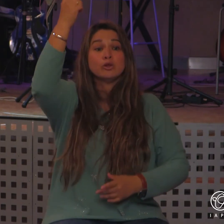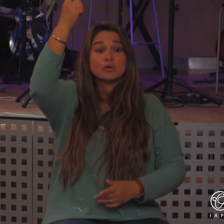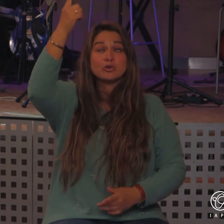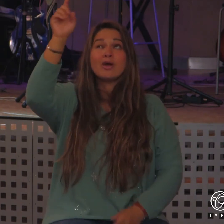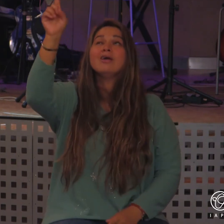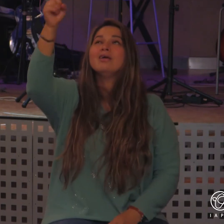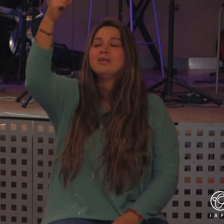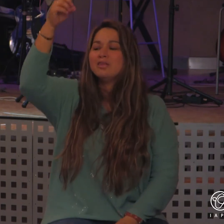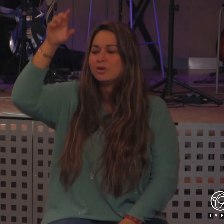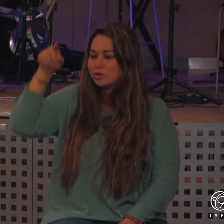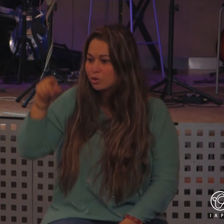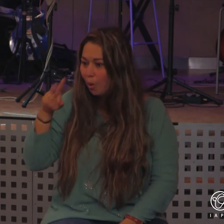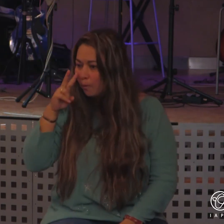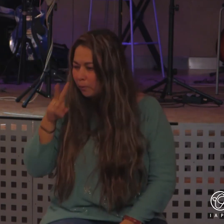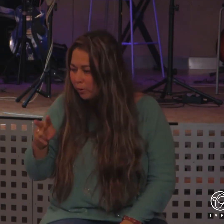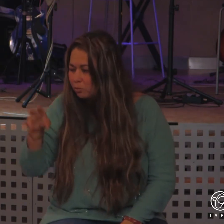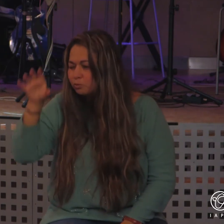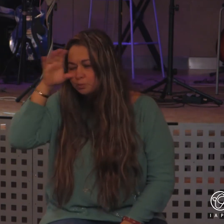oyó.